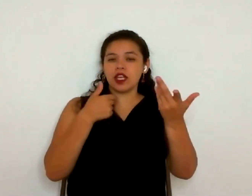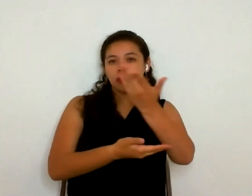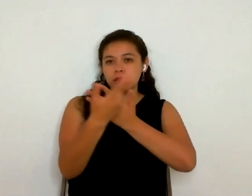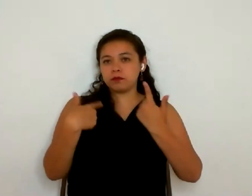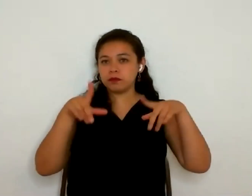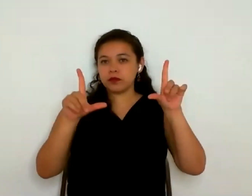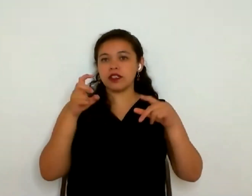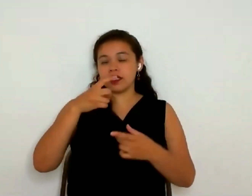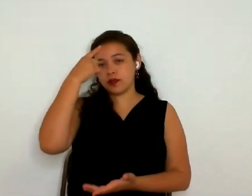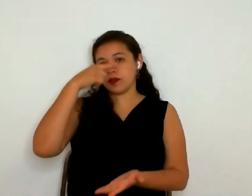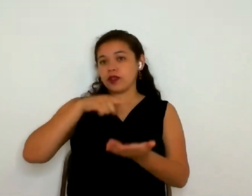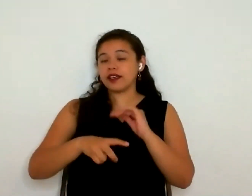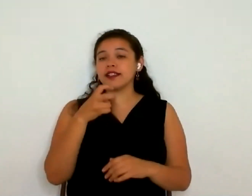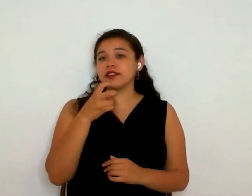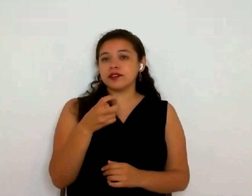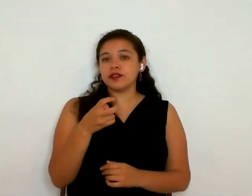crecería